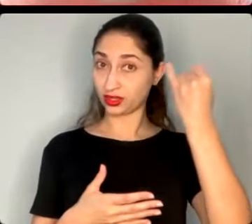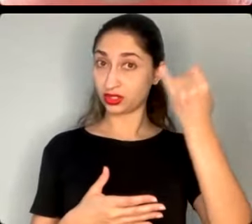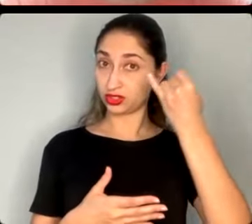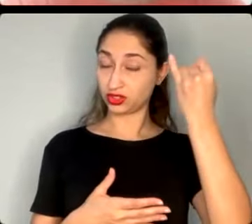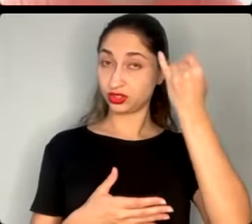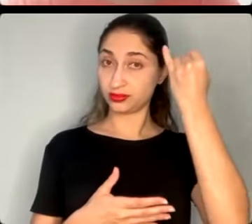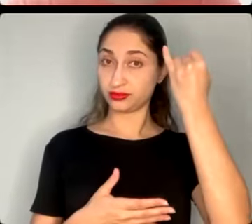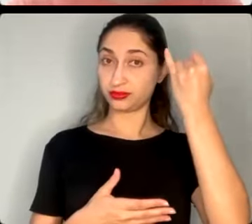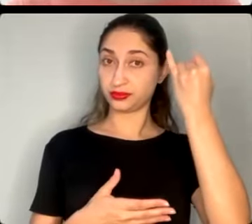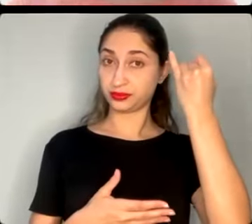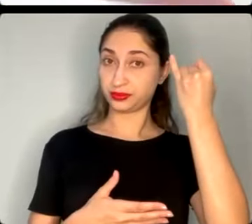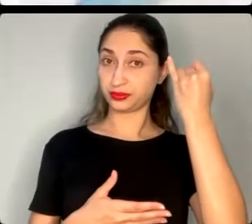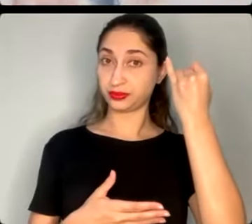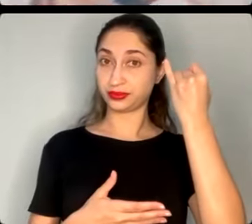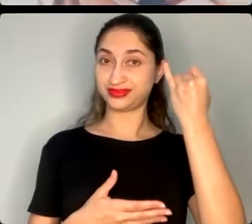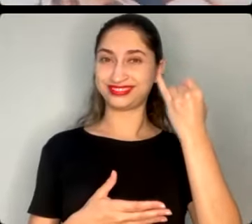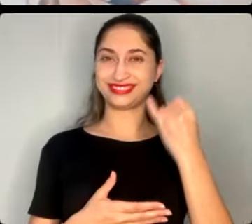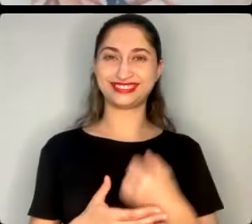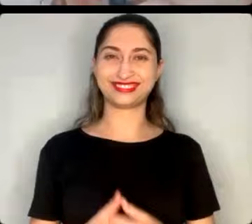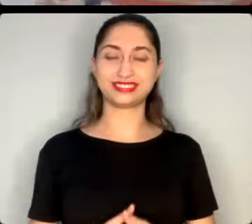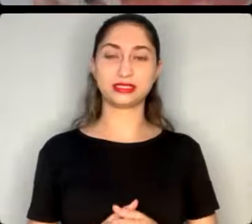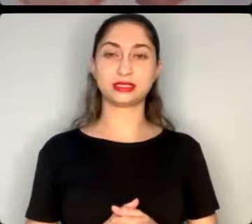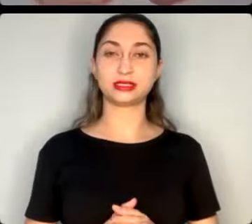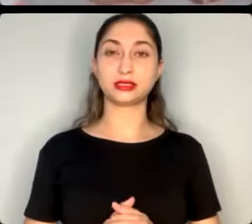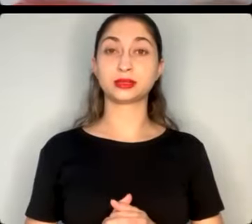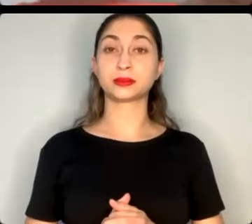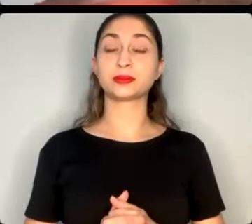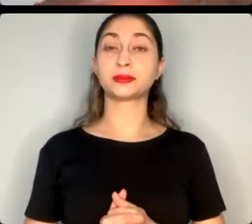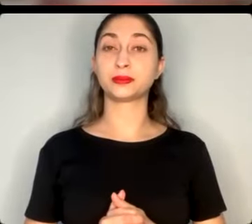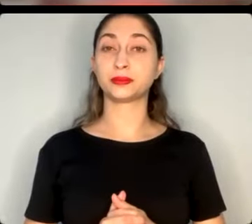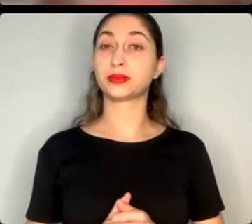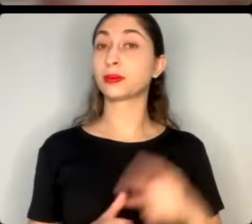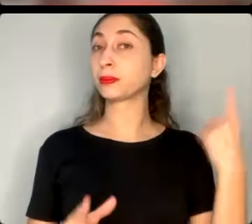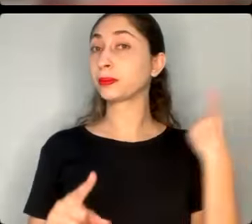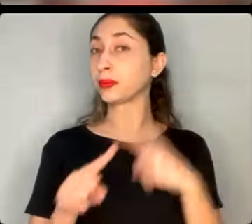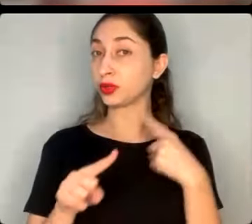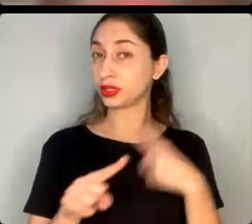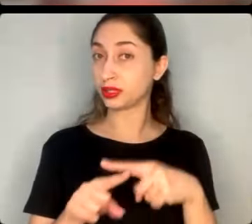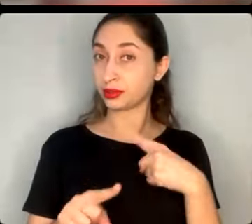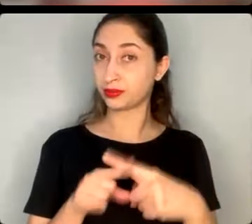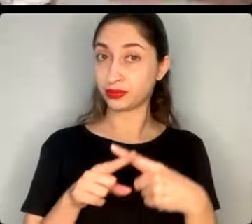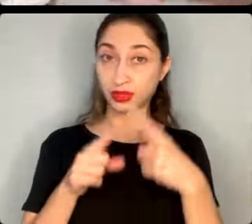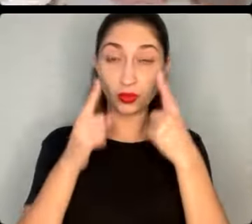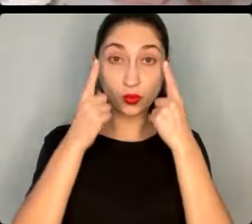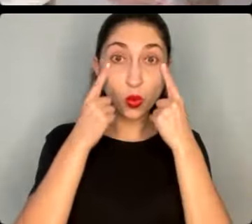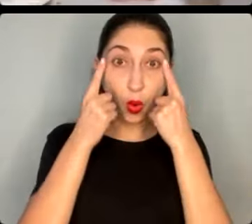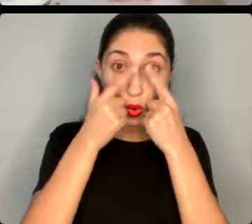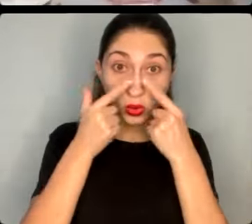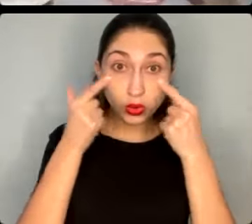Deixa eu ver, ele está aqui, né? E por quê? Os olhos, eles estão aqui